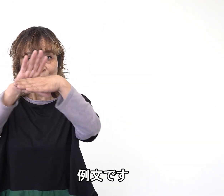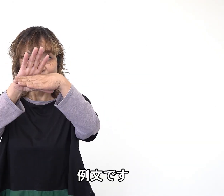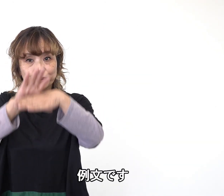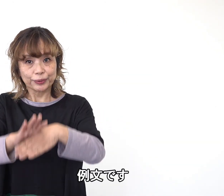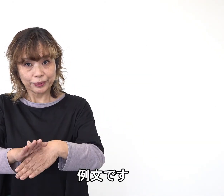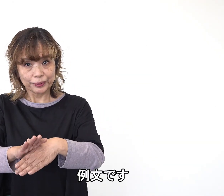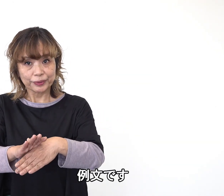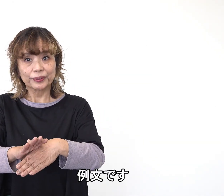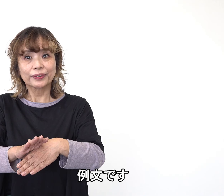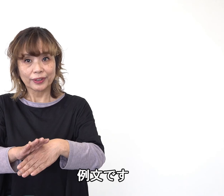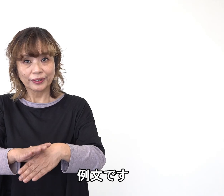例文です。